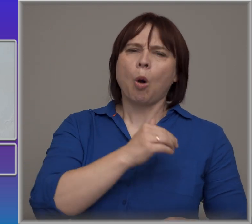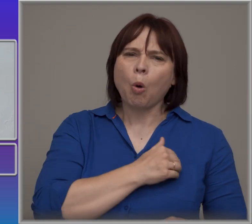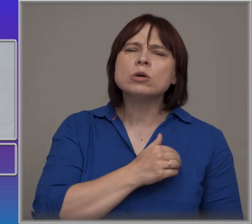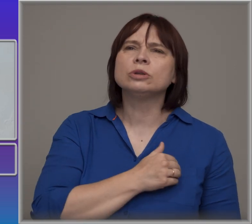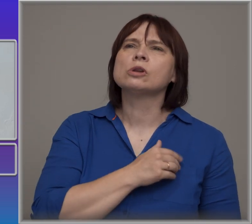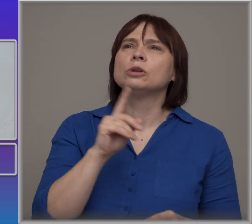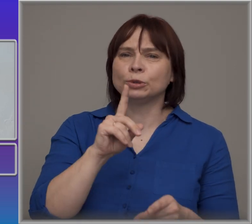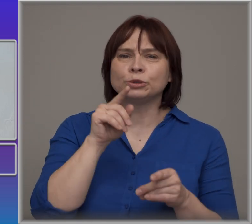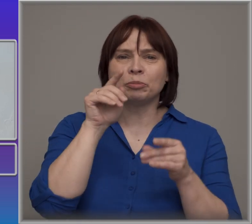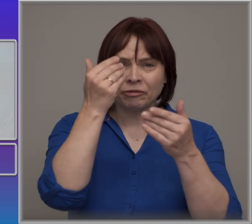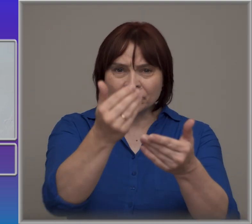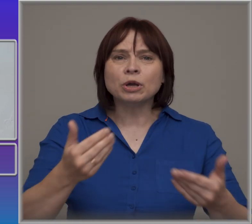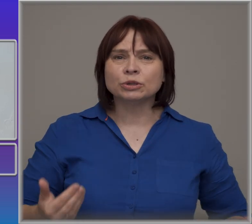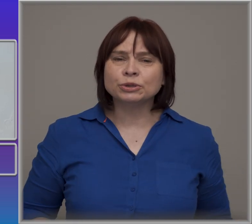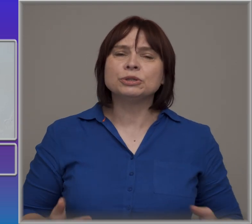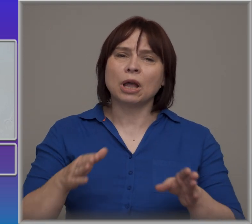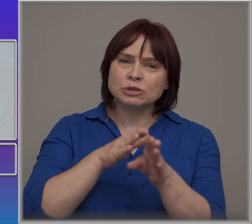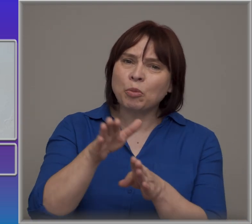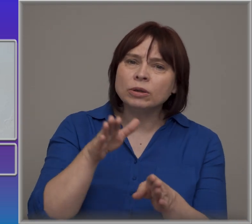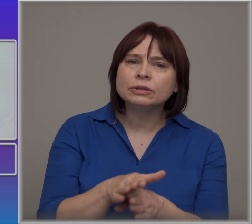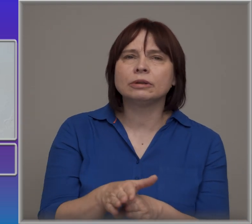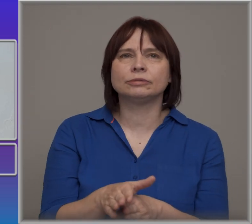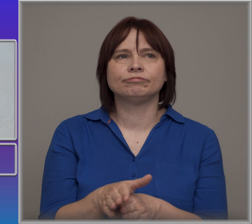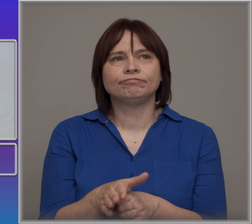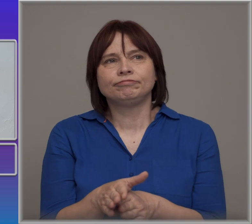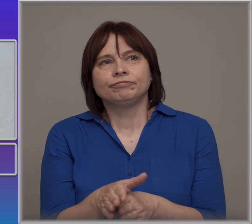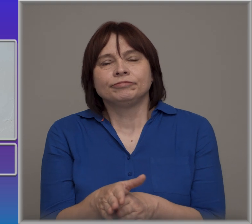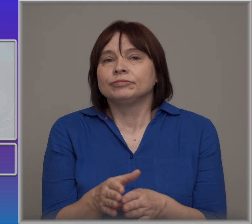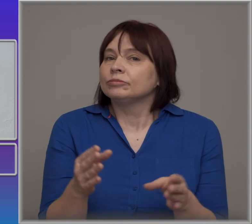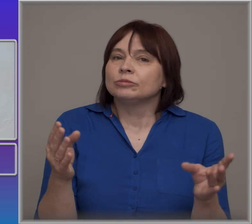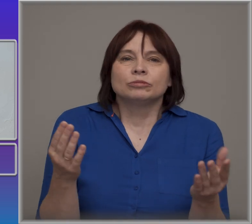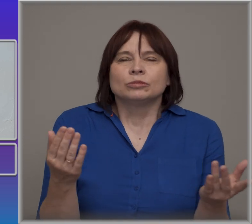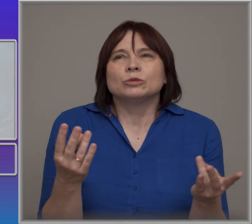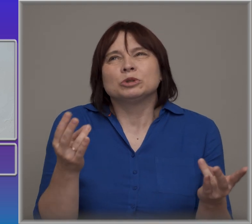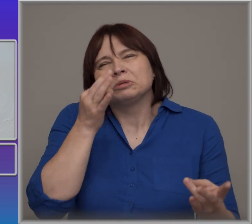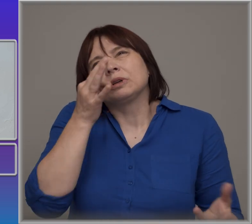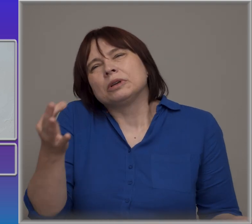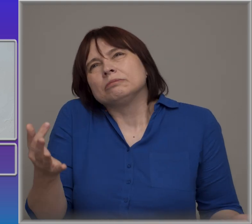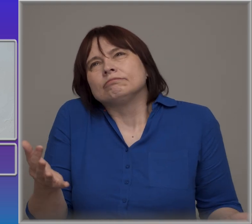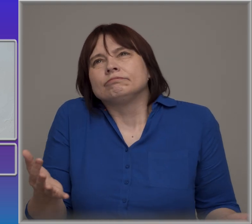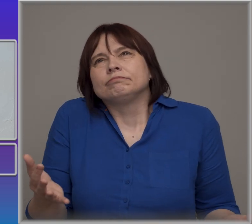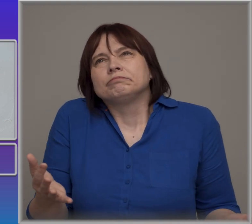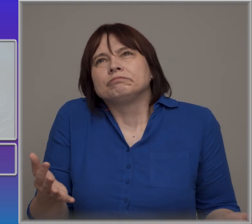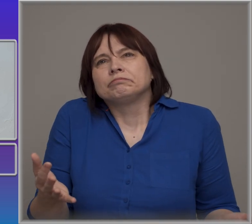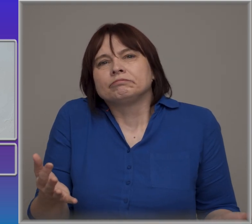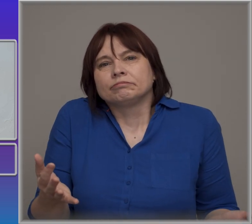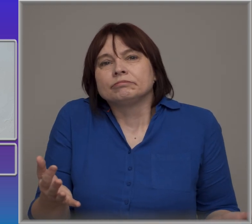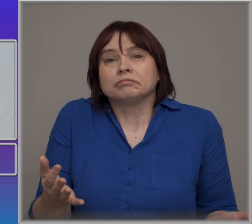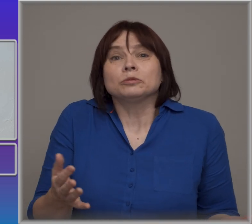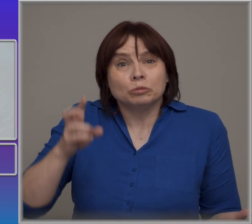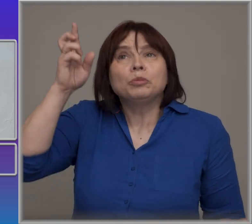оно действительно пришло в жизнь, пришло и действительно было благословением, в конце концов, ты мог бы сказать, да, действительно, Господь-то все равно всегда